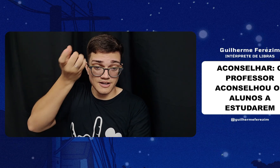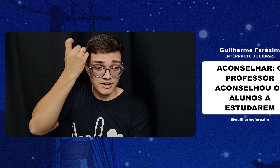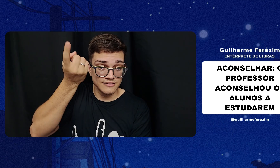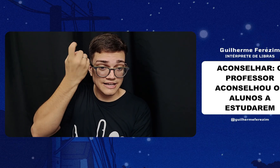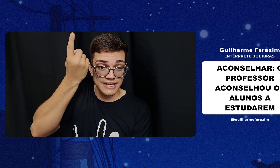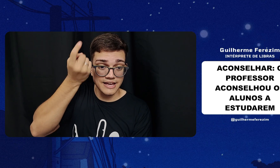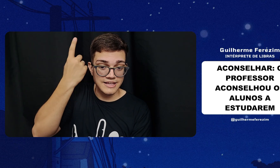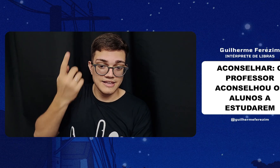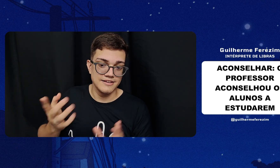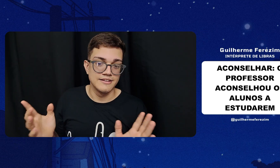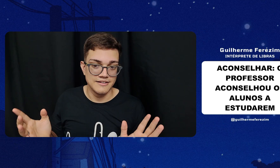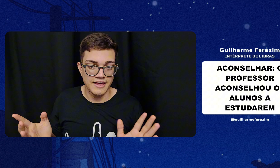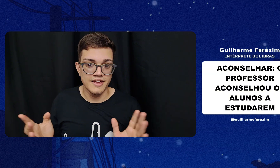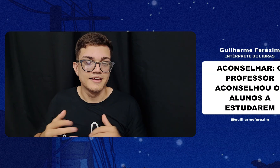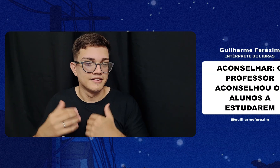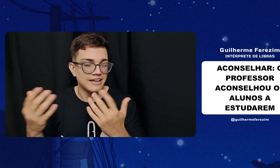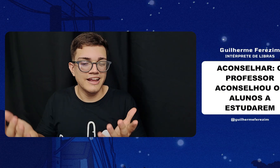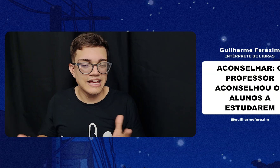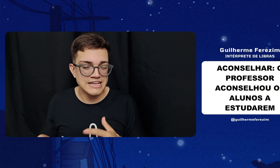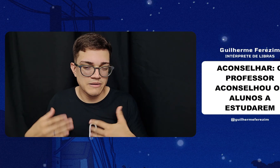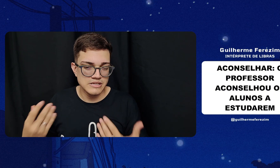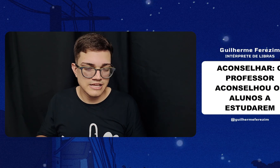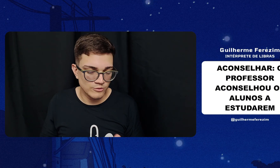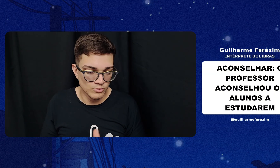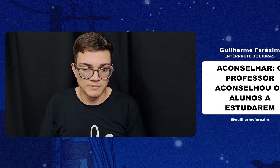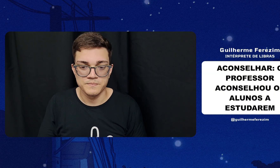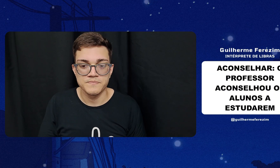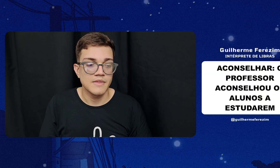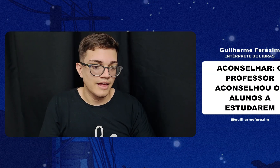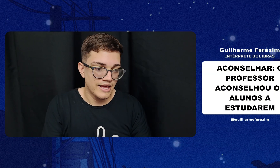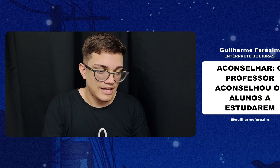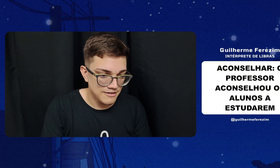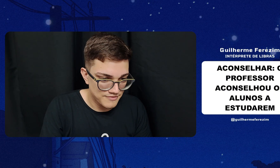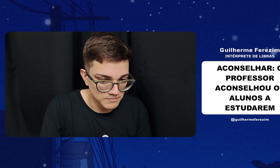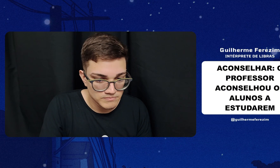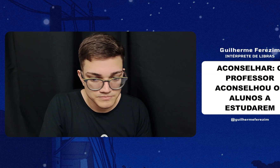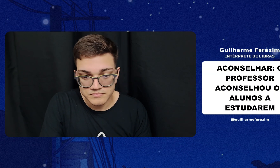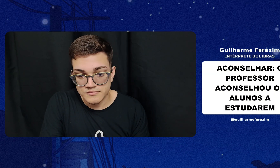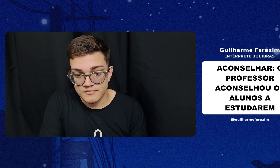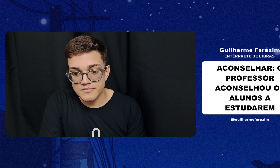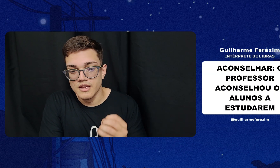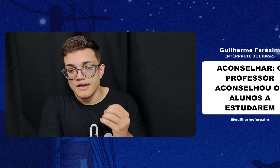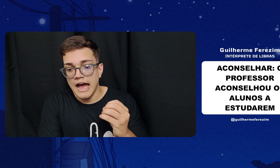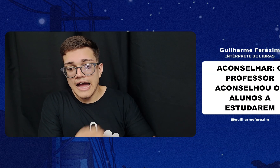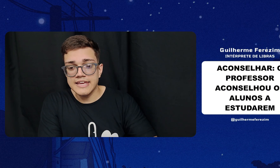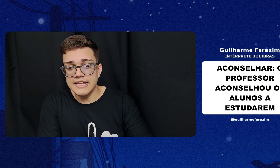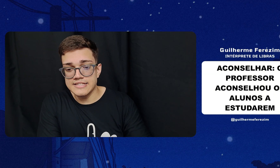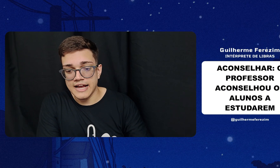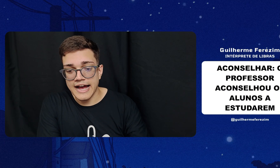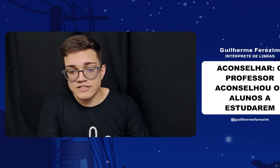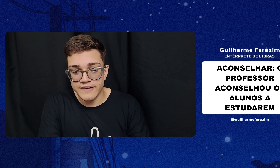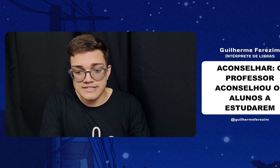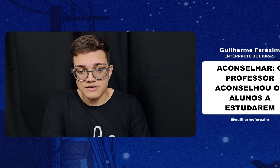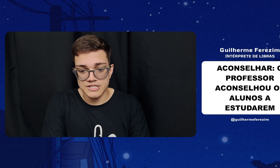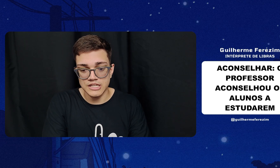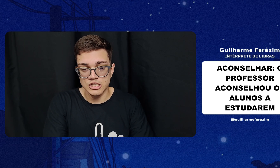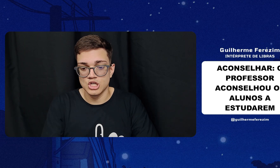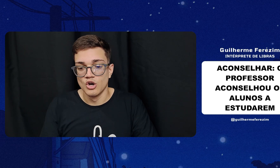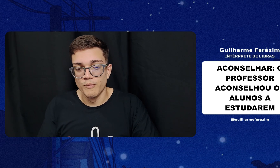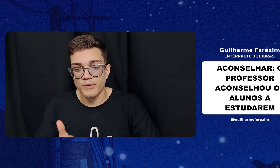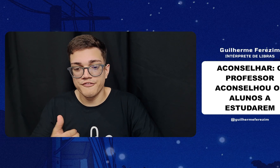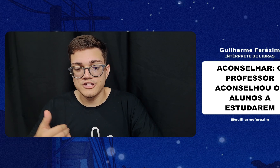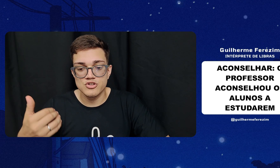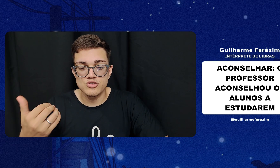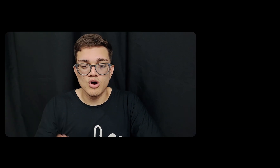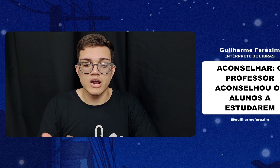mas ele não tá nem aí, né? Tá nem aí, cabeça dura. Enfim. Aqui nesse caso vai dizer o seguinte: